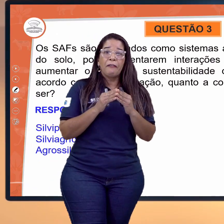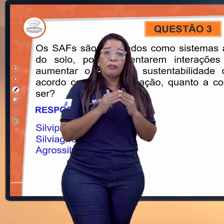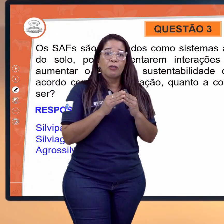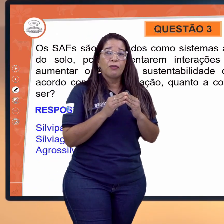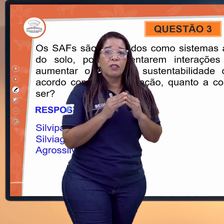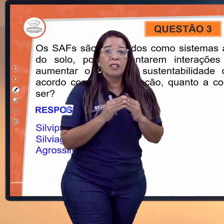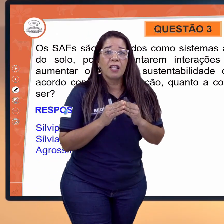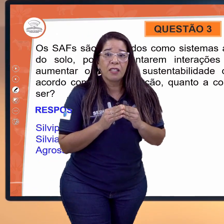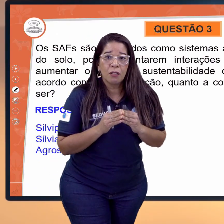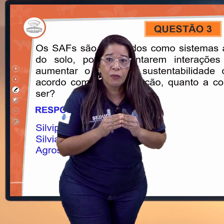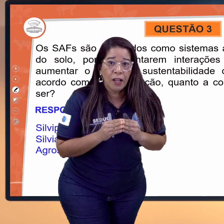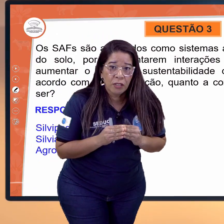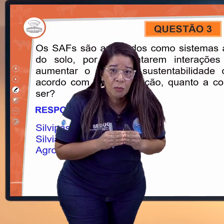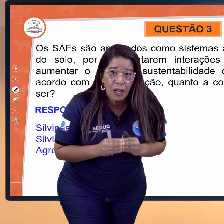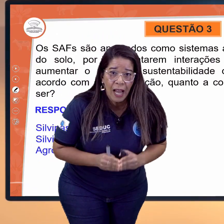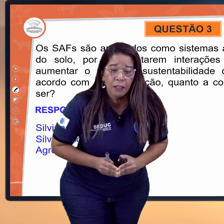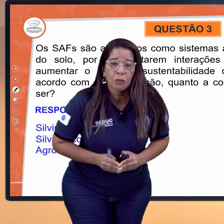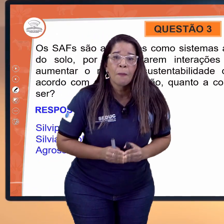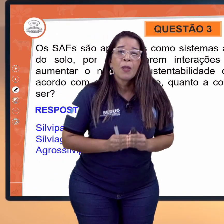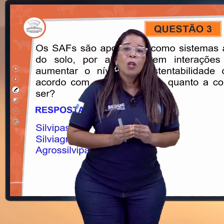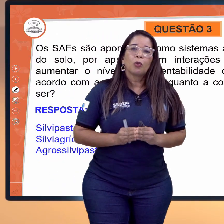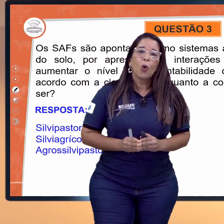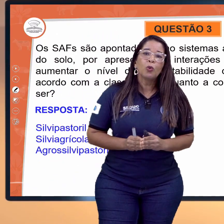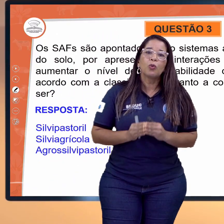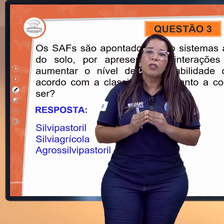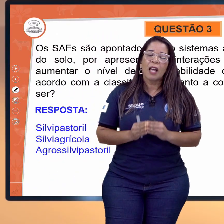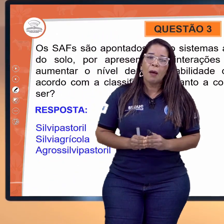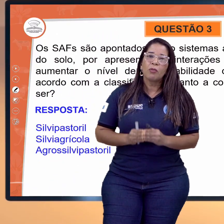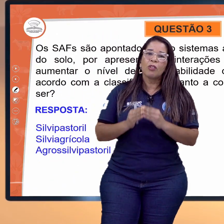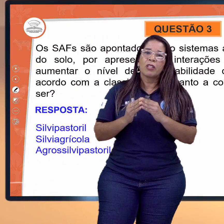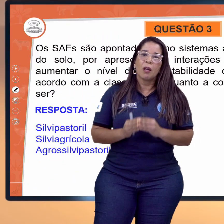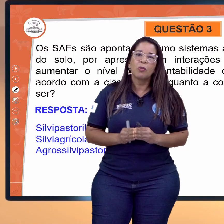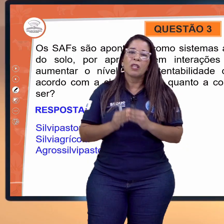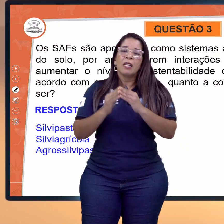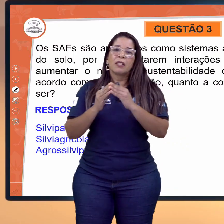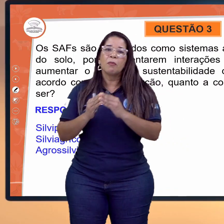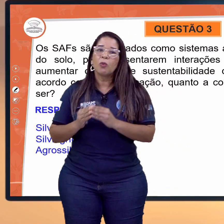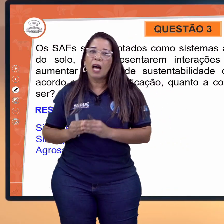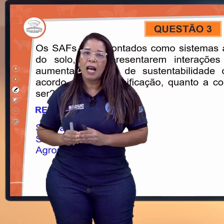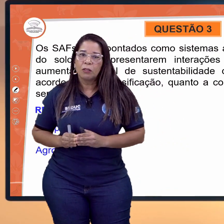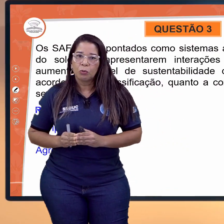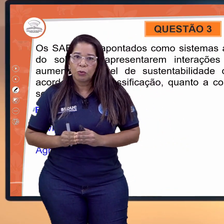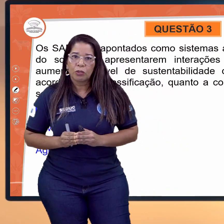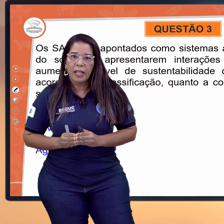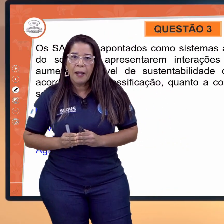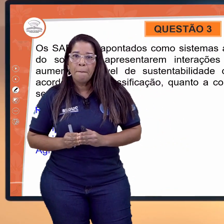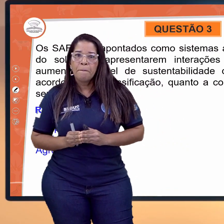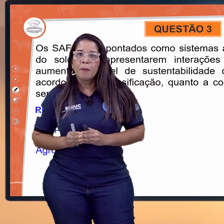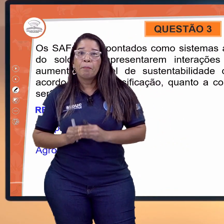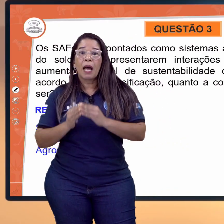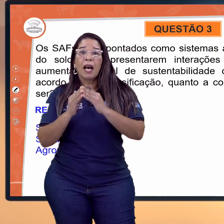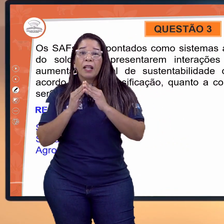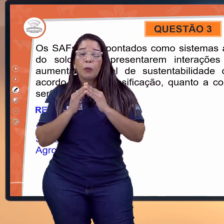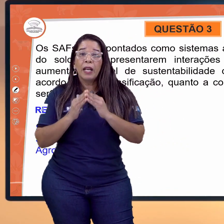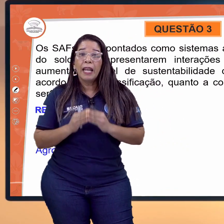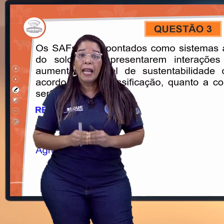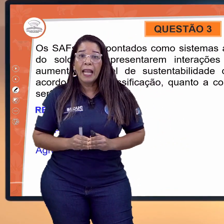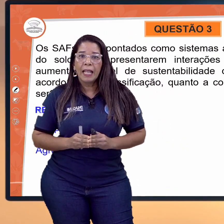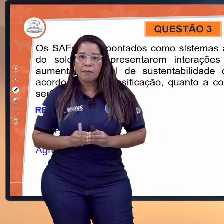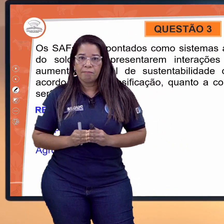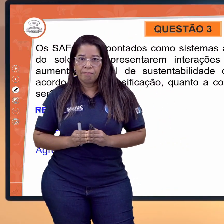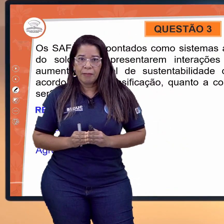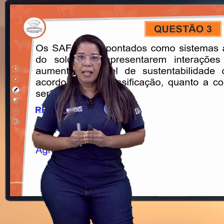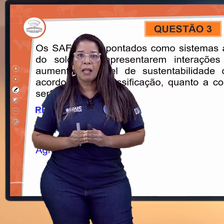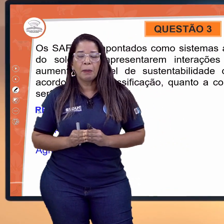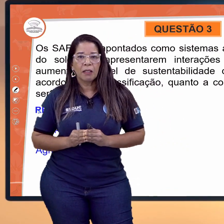a fotinho de vocês realizando os vários simulados. Todos os sábados nós temos simulados, né? Para o